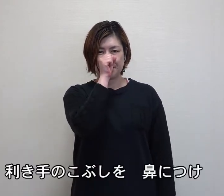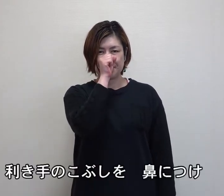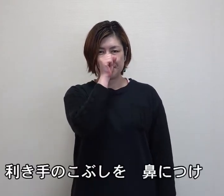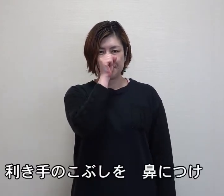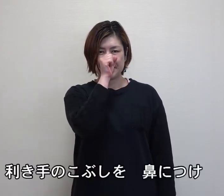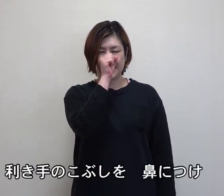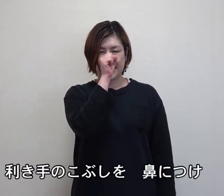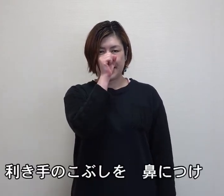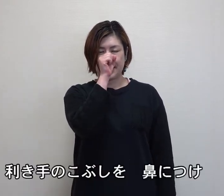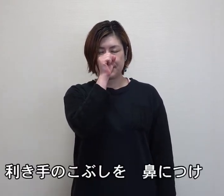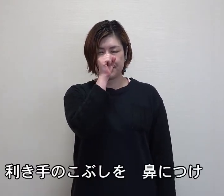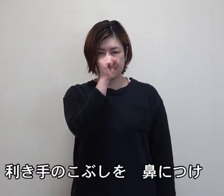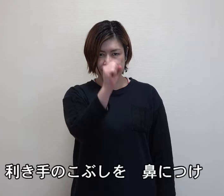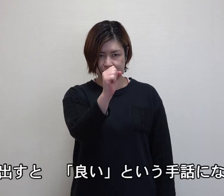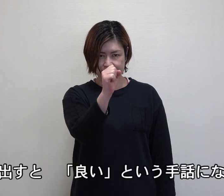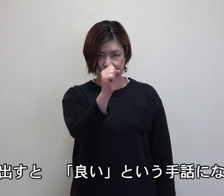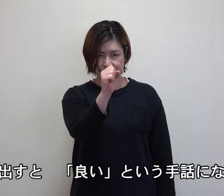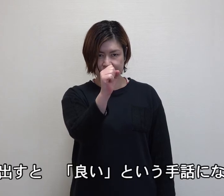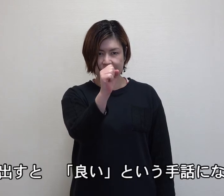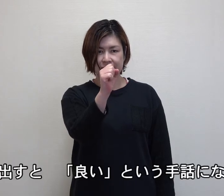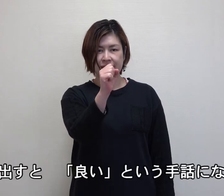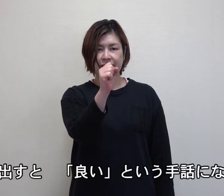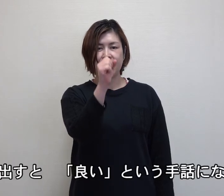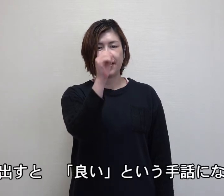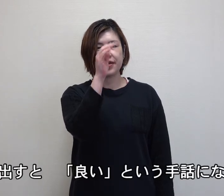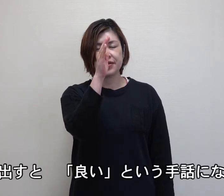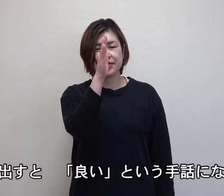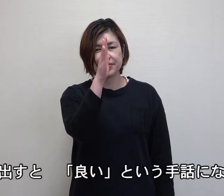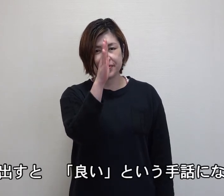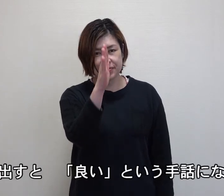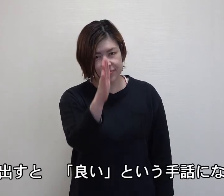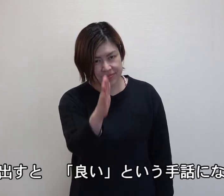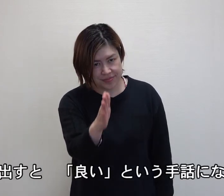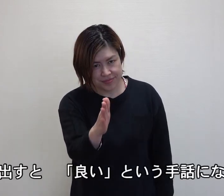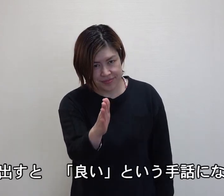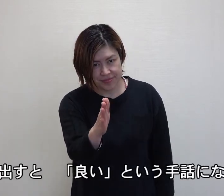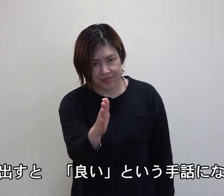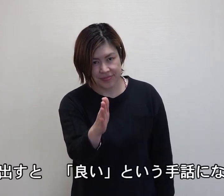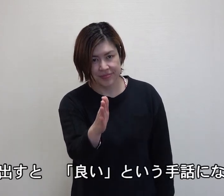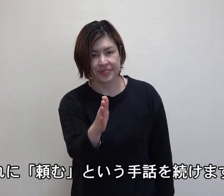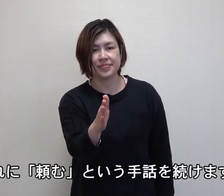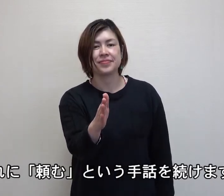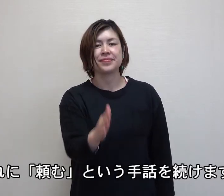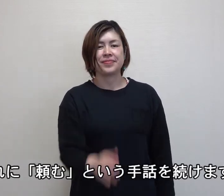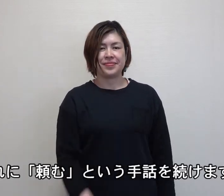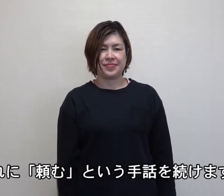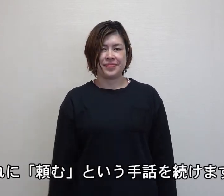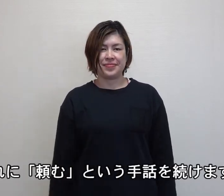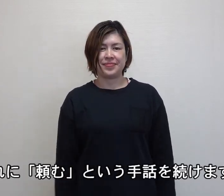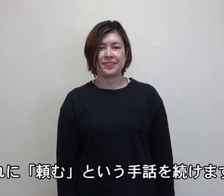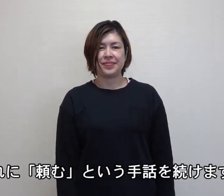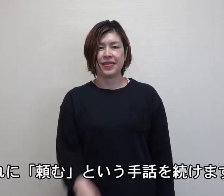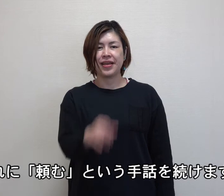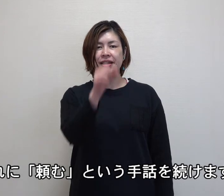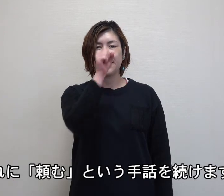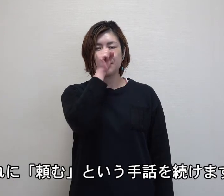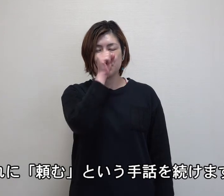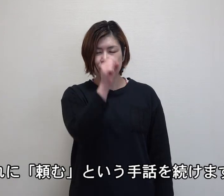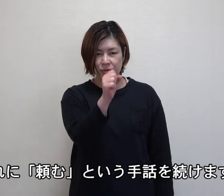鼻につけ、前の方に出すと良いという手話になります。これに頼むという手話を続けます。よろ